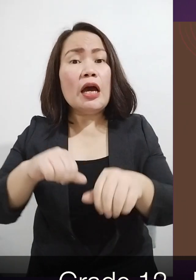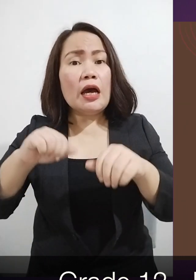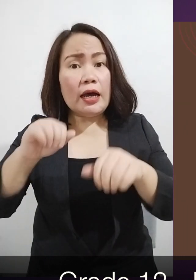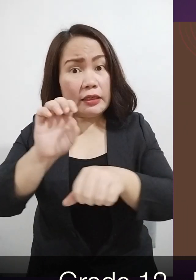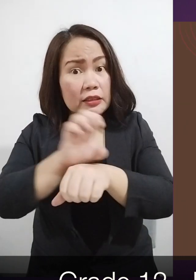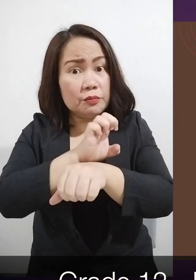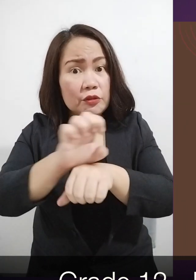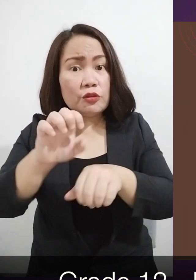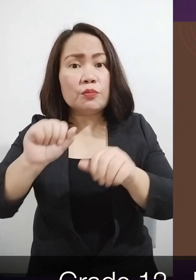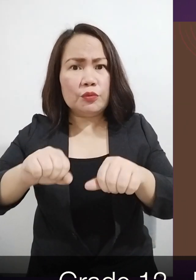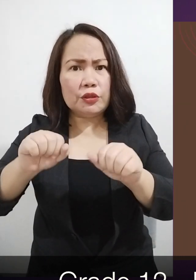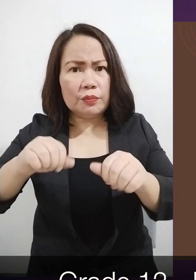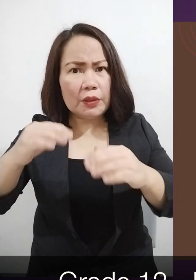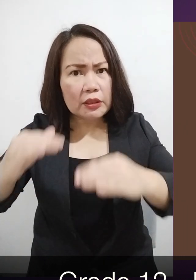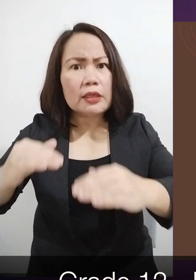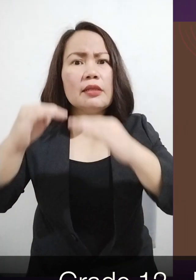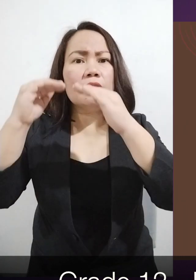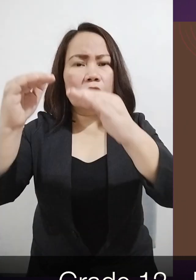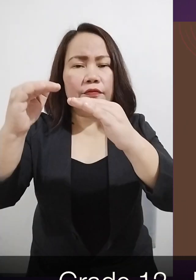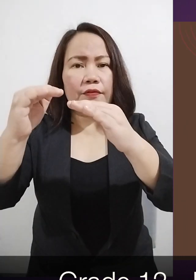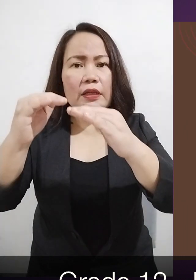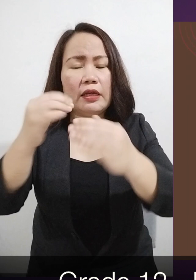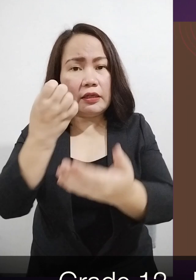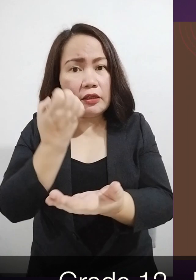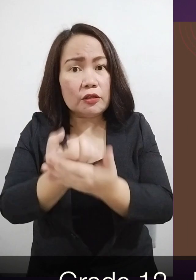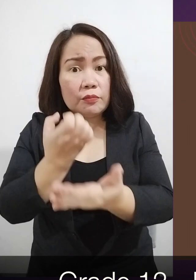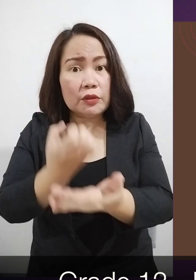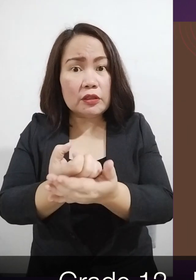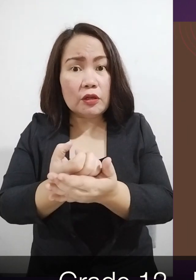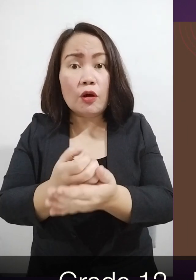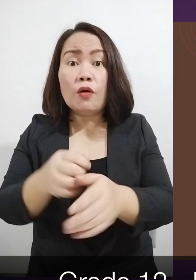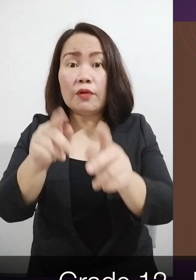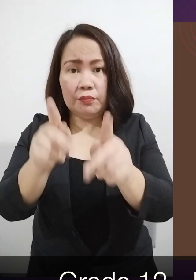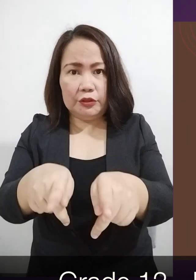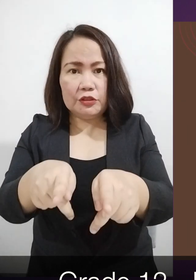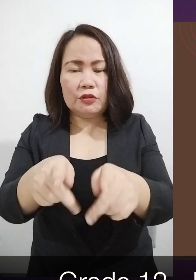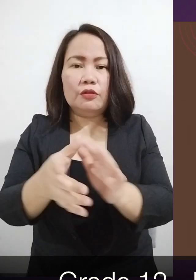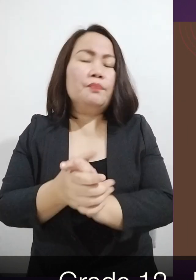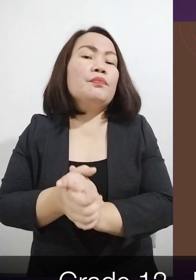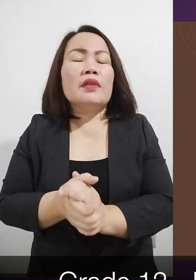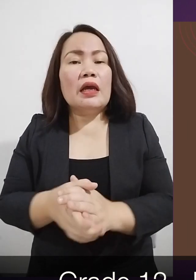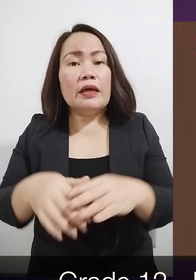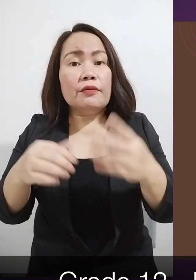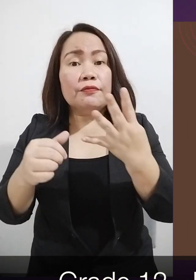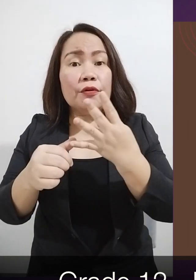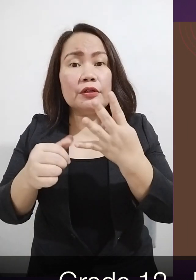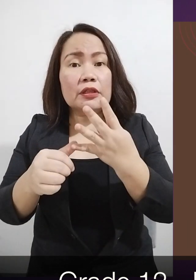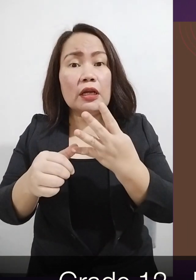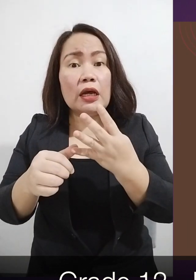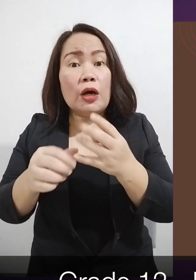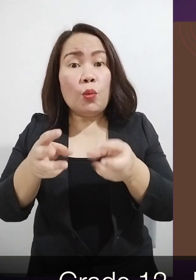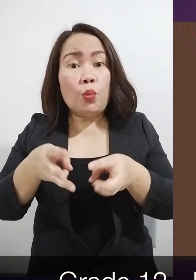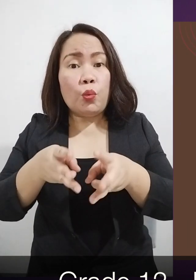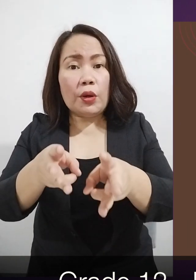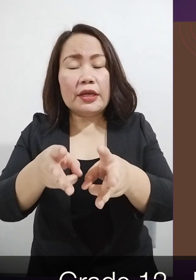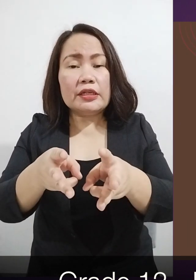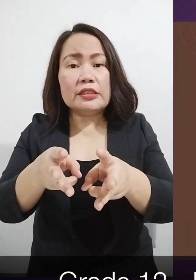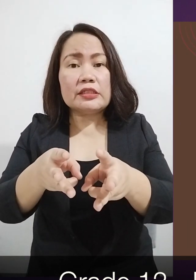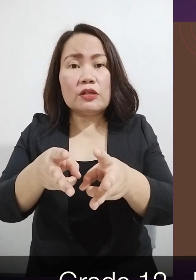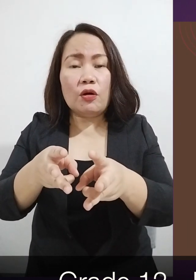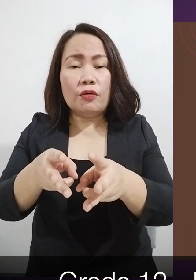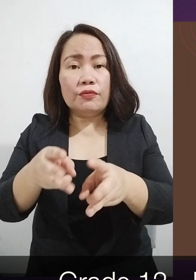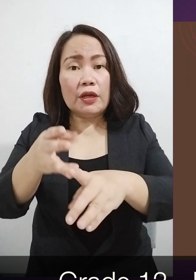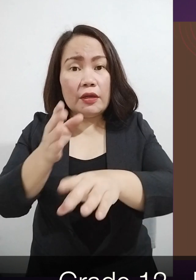ng entrepreneurship ang katayuang pang-ekonomiya ng isang individual. Apat, means of economic development o mga paraan